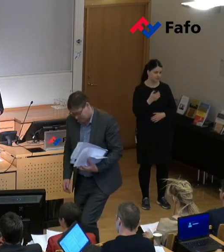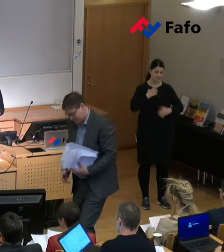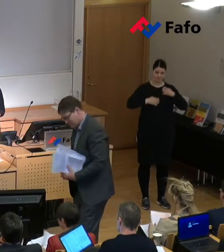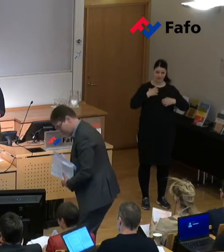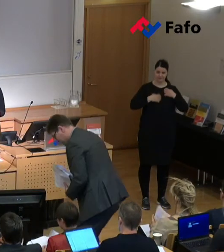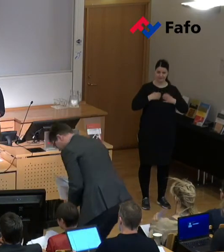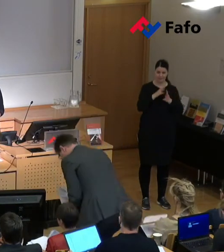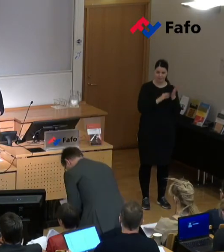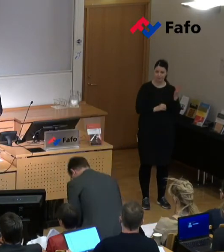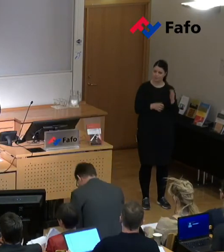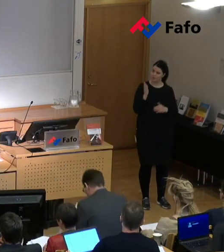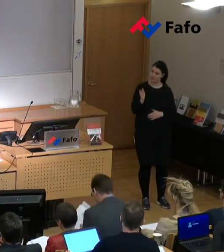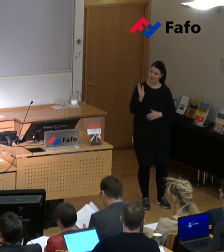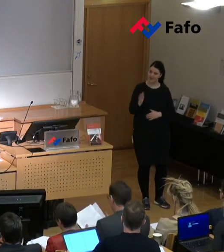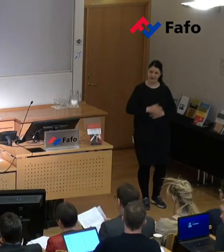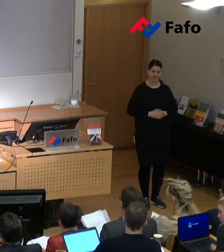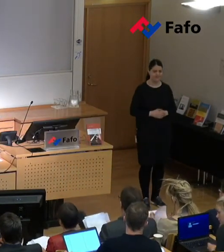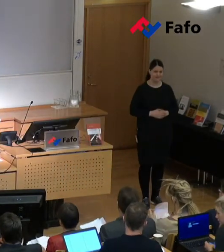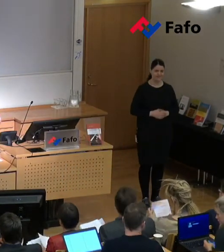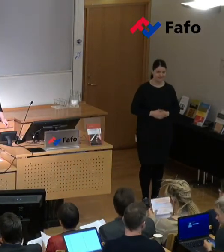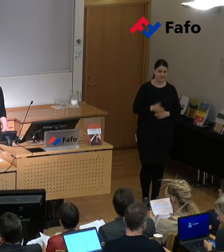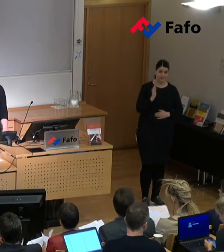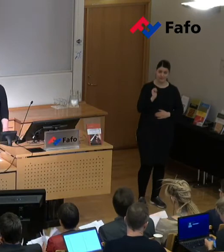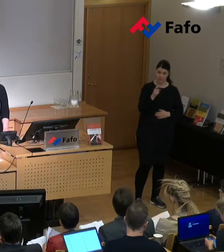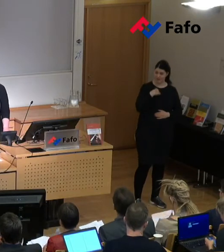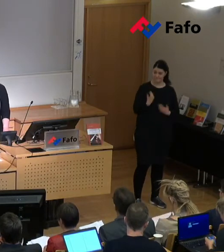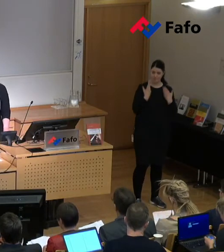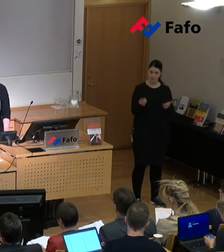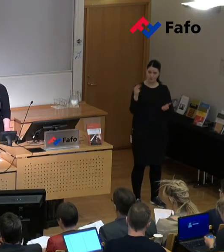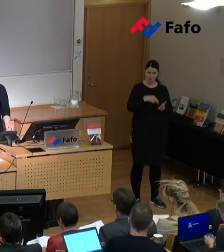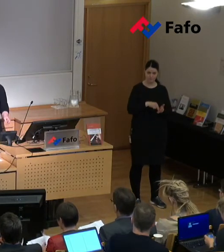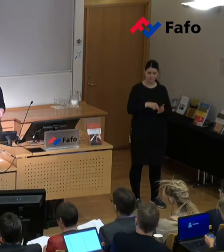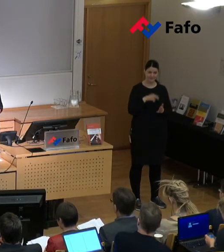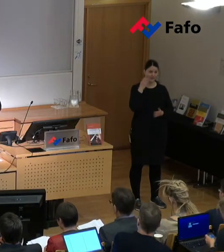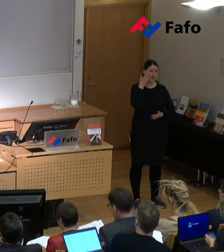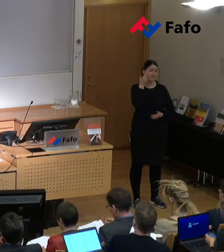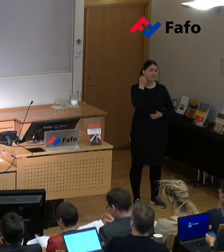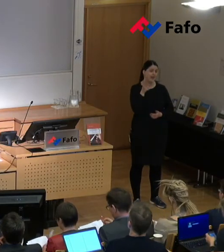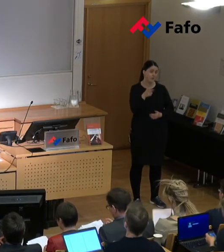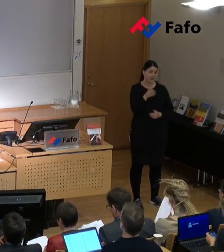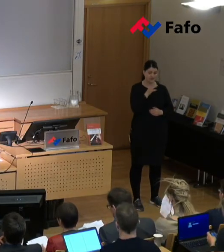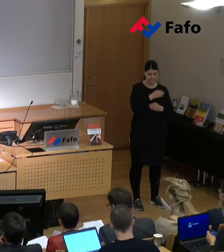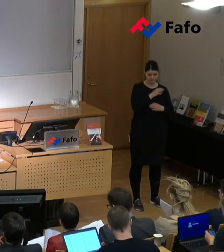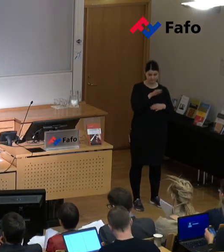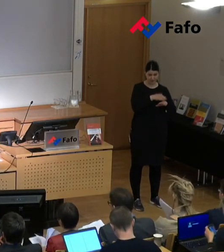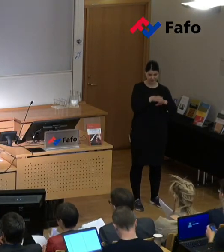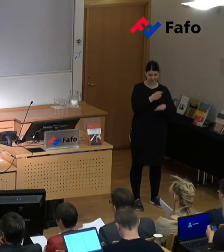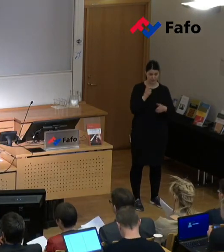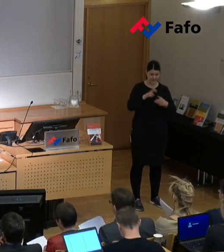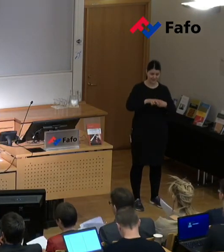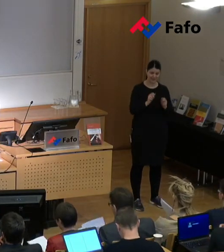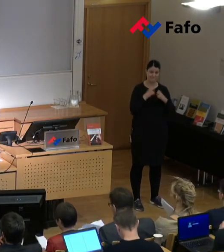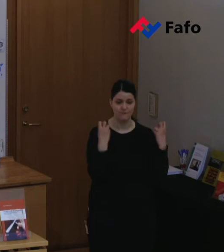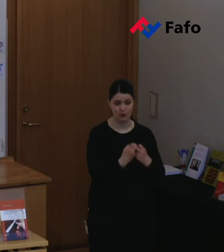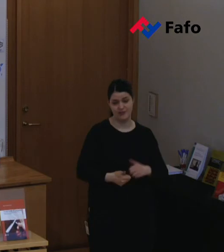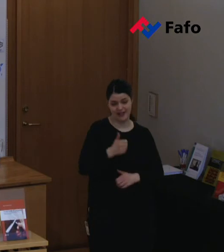spennende rapport, og gratulerer. Og takk for at jeg fikk komme. Jeg heter jo da Katrine Haugland Martinsen, og sitter i forbundsledelsen